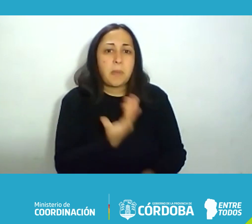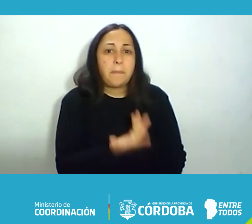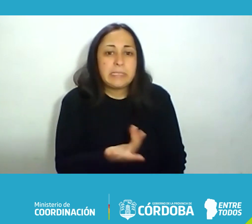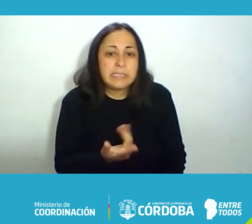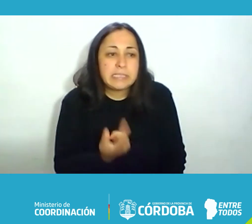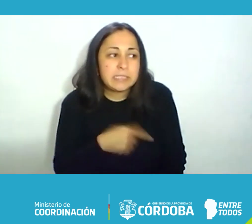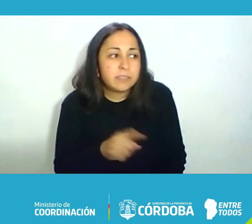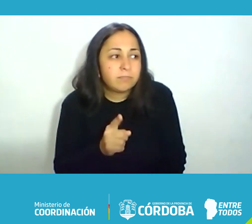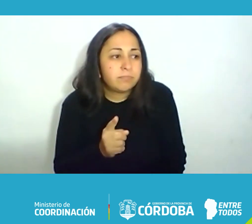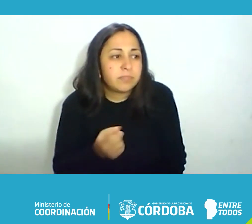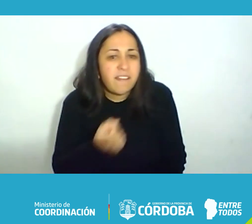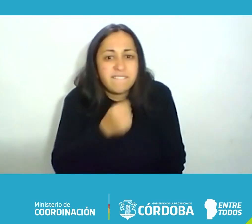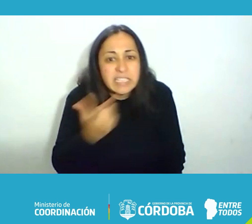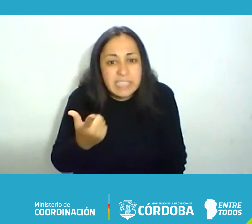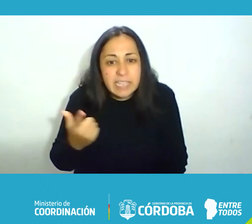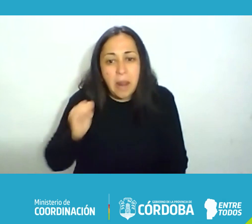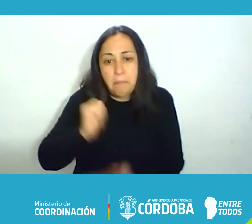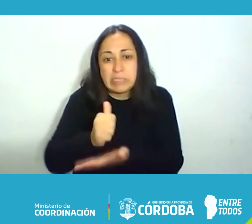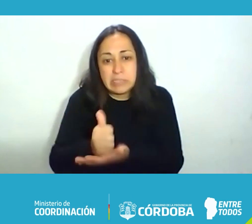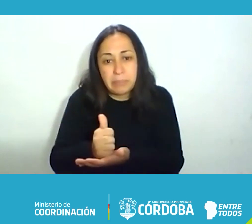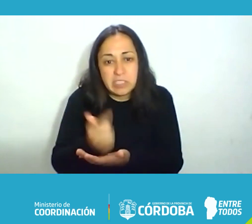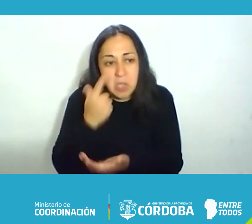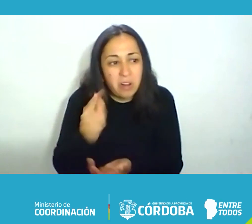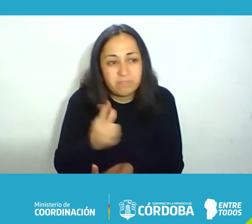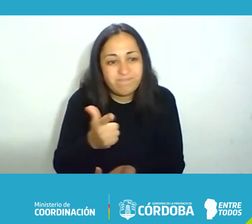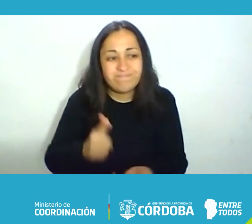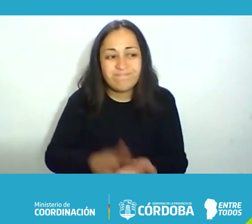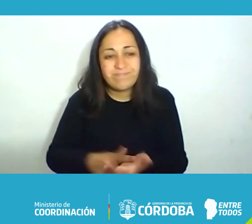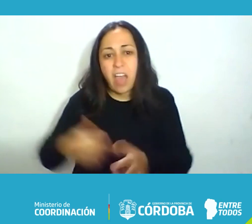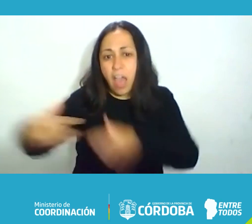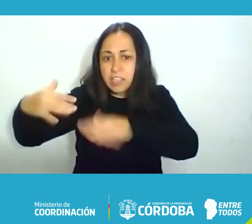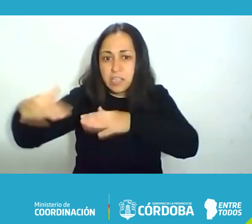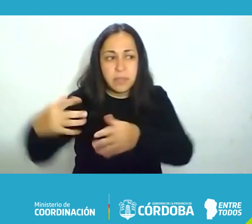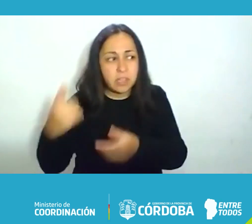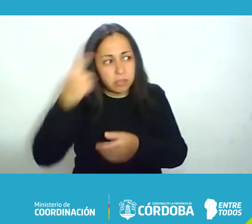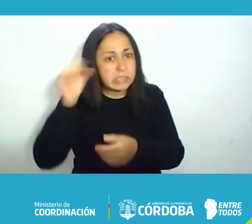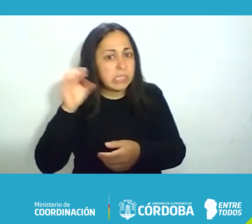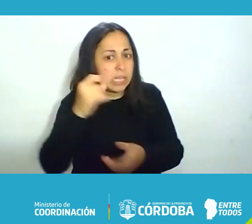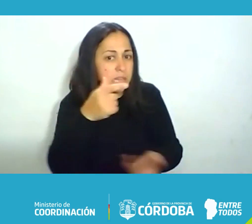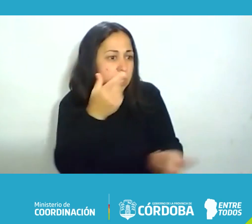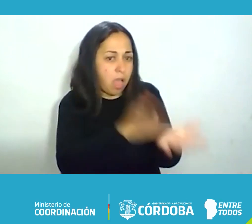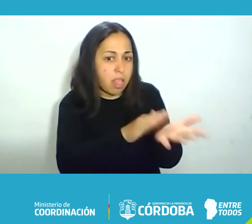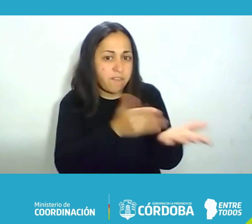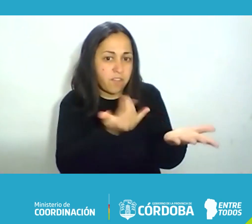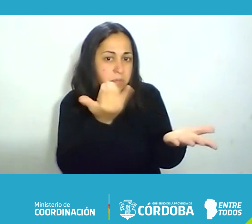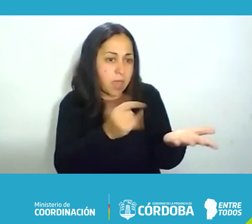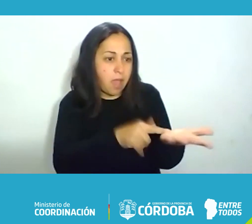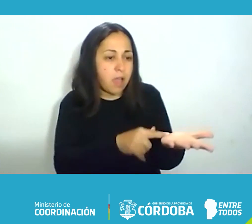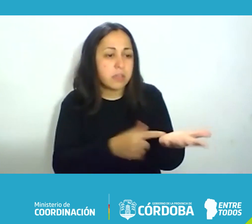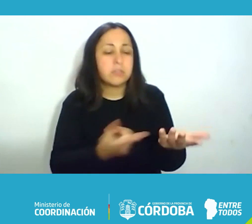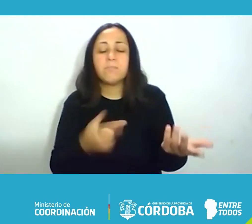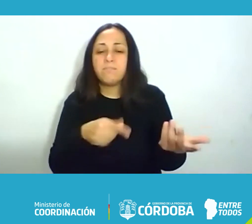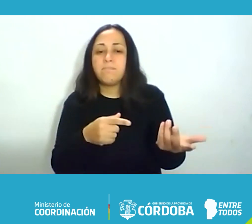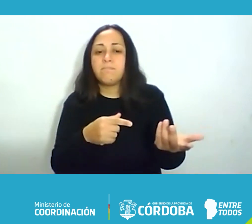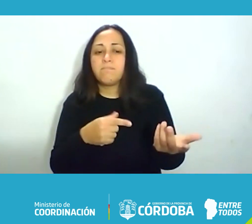había intención, según ella, de facilitar la participación. Menciona que hay compañeros expertos y activistas que harán críticas al informe, que tiene